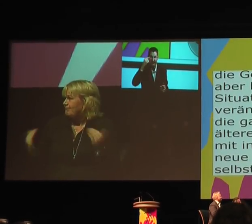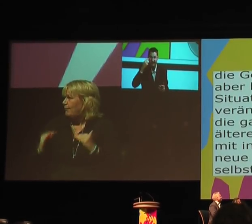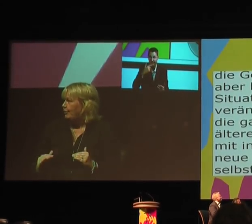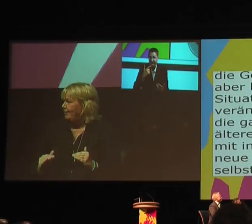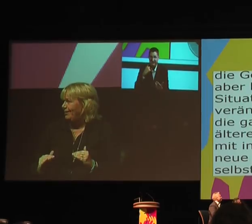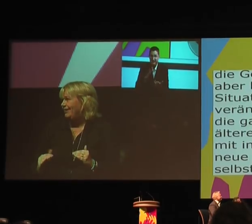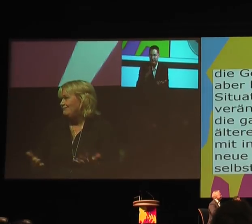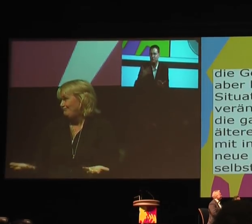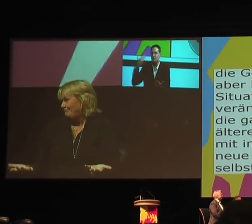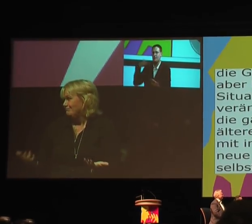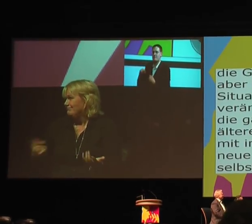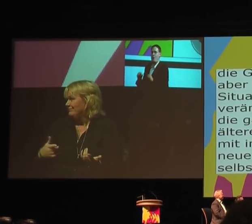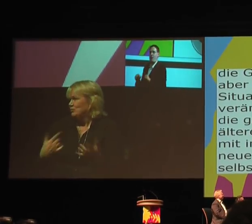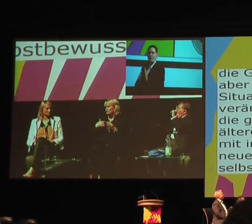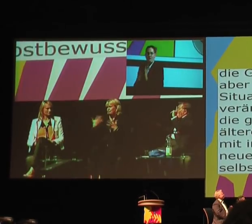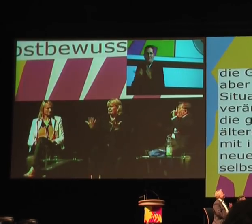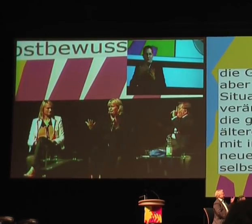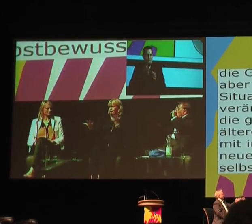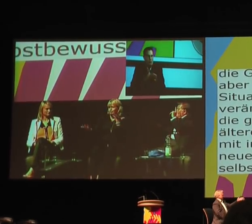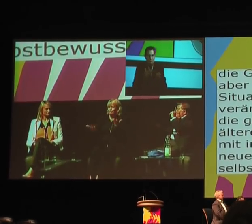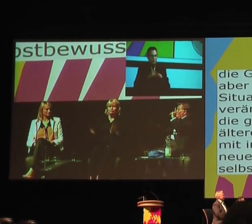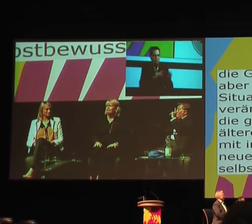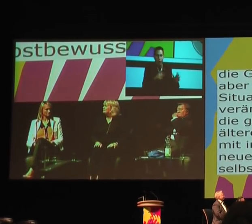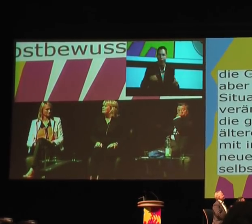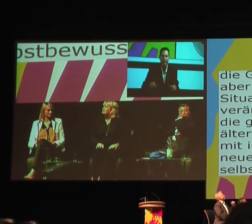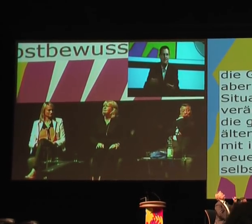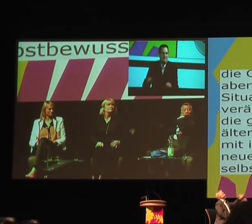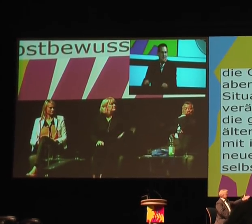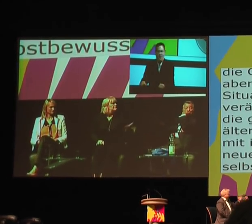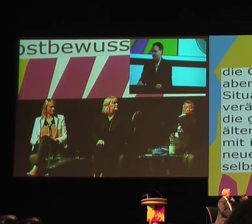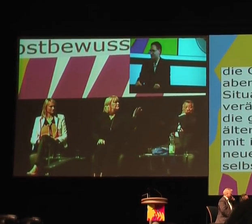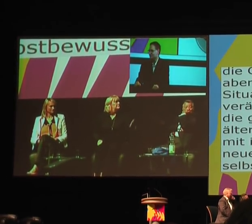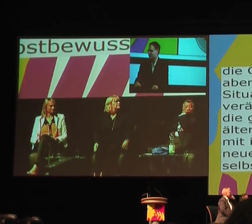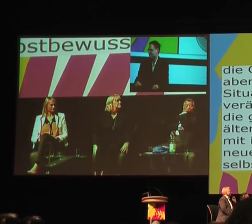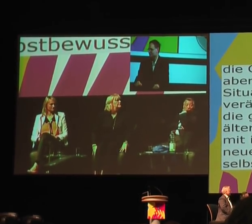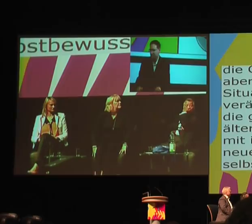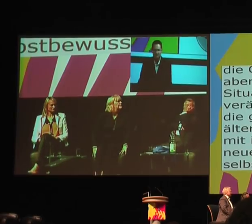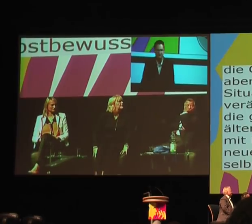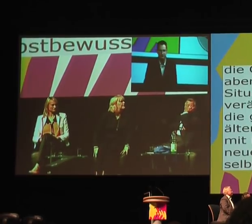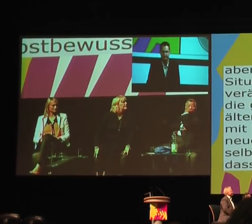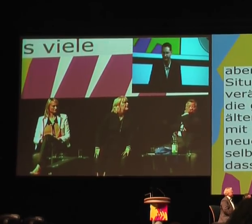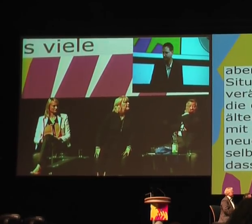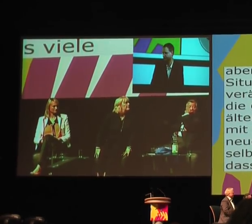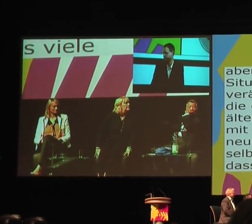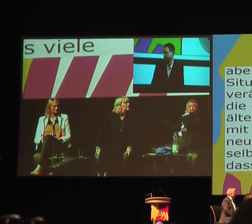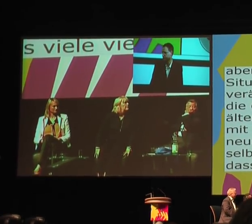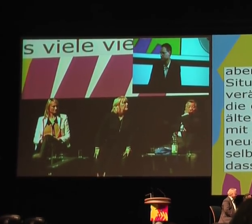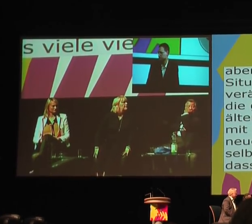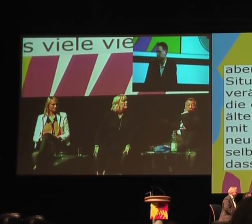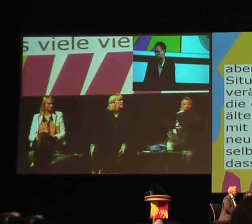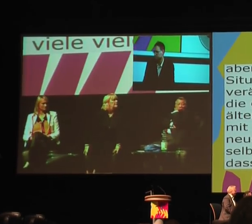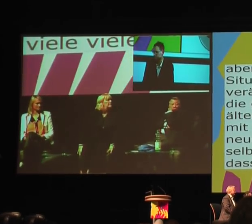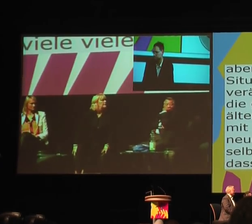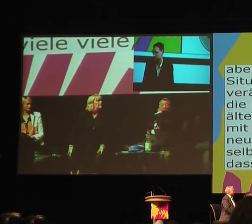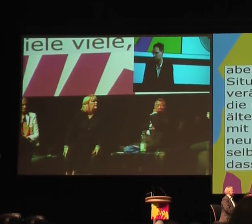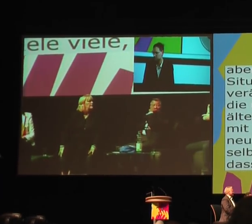Und ich denke, dass viele, die früher vielleicht gerne das ein oder andere